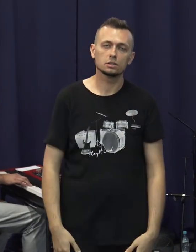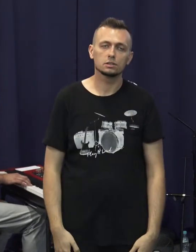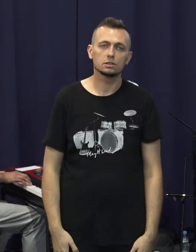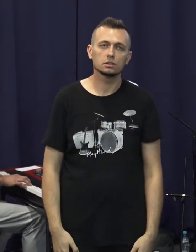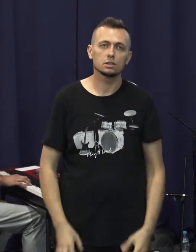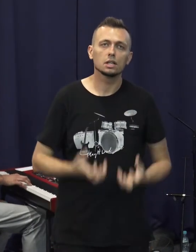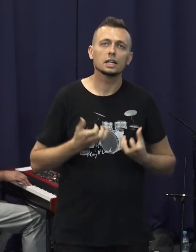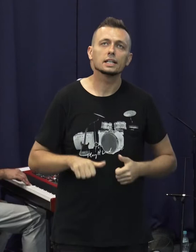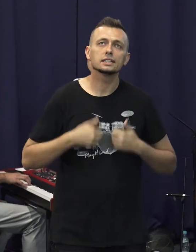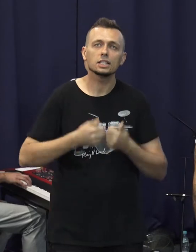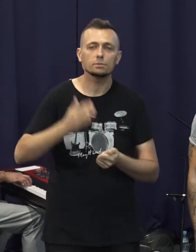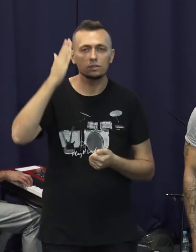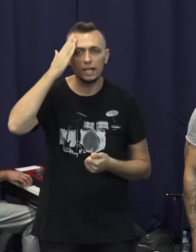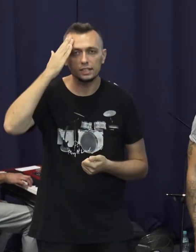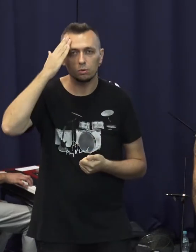Chcę, żebyś wiedział,